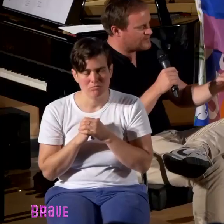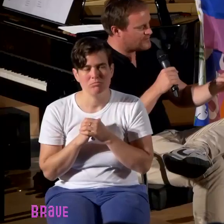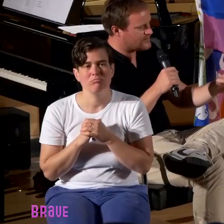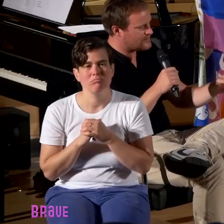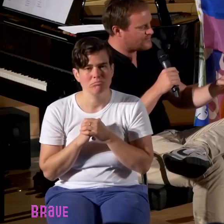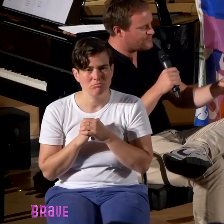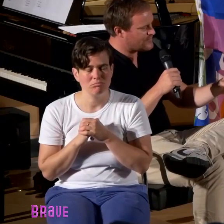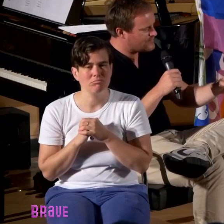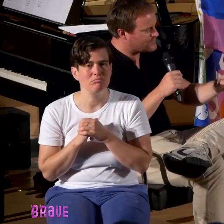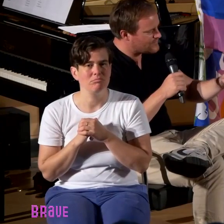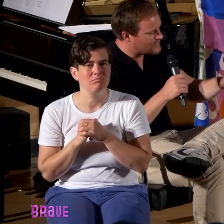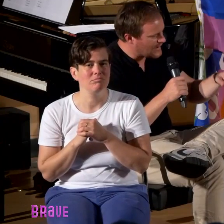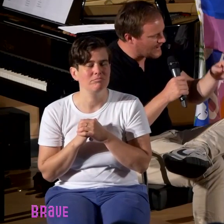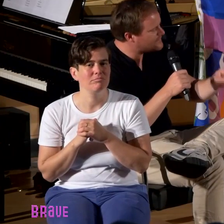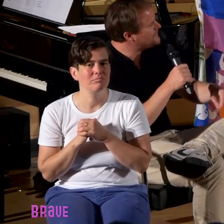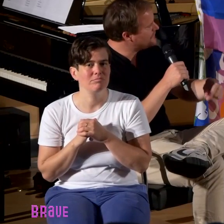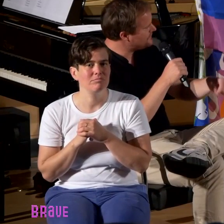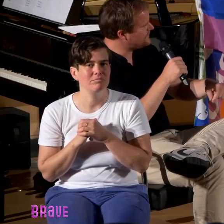von